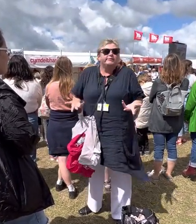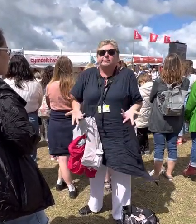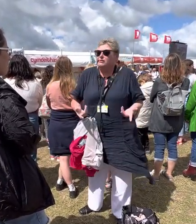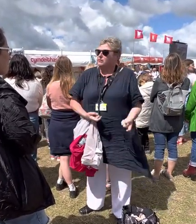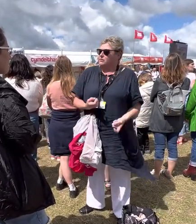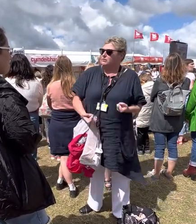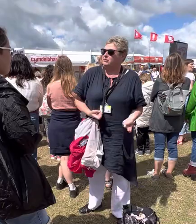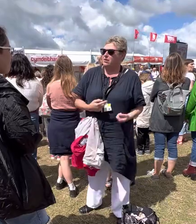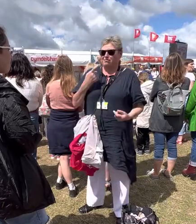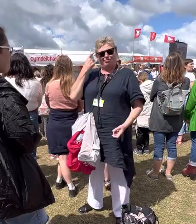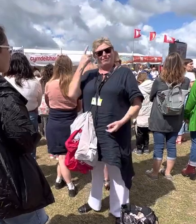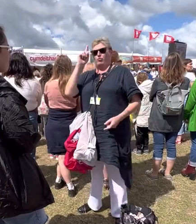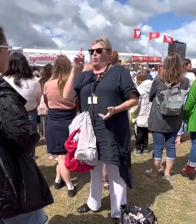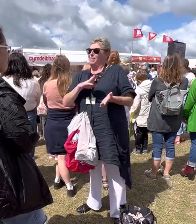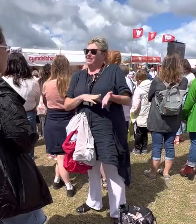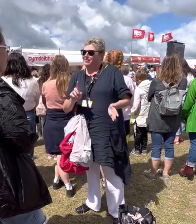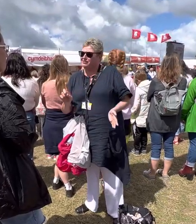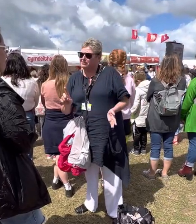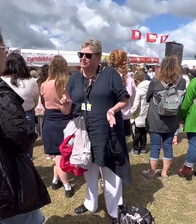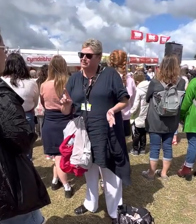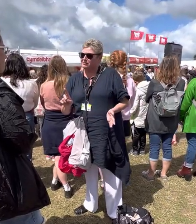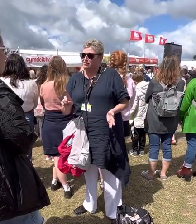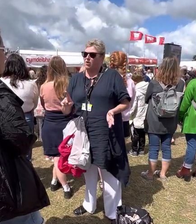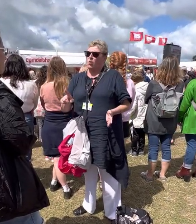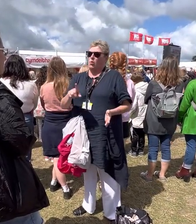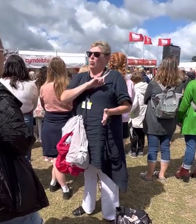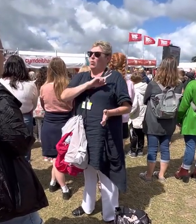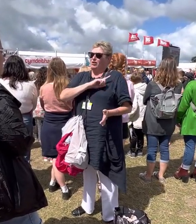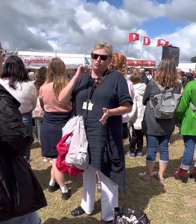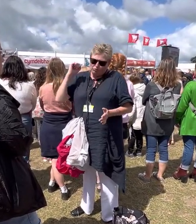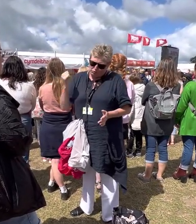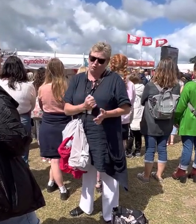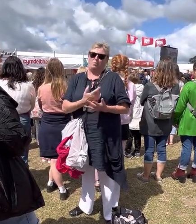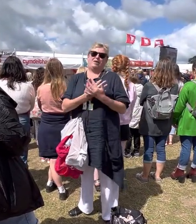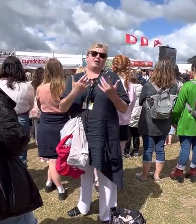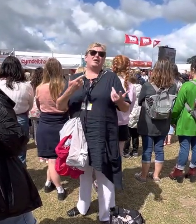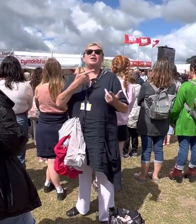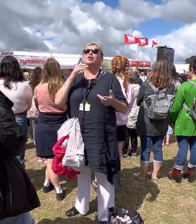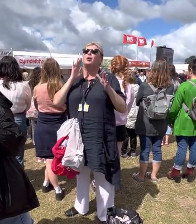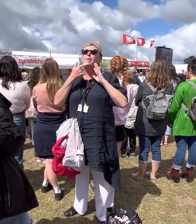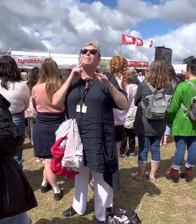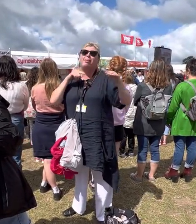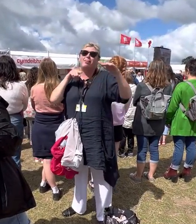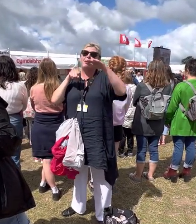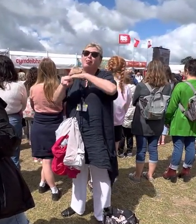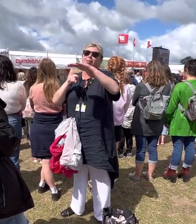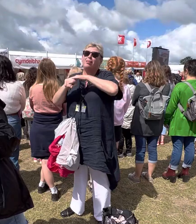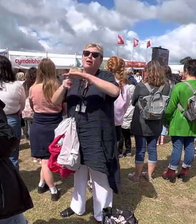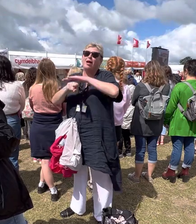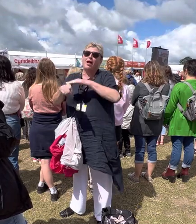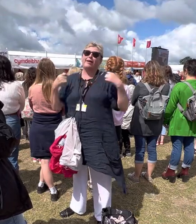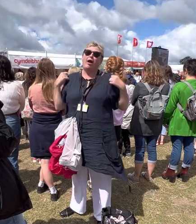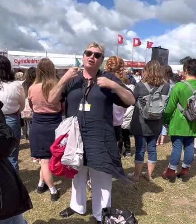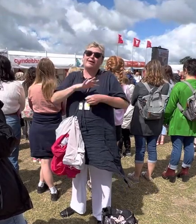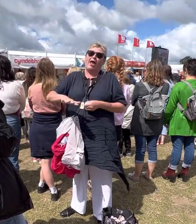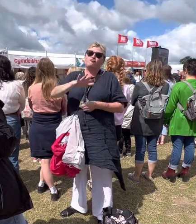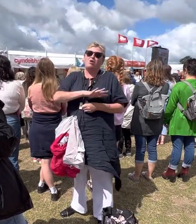Ystyriwch hyn am eiliad. Pam bod siwr gymaint o bobl ifanc yn gadael Ceredigion? Pam yn